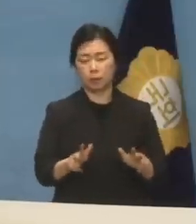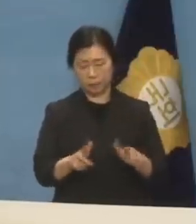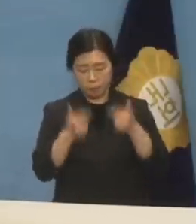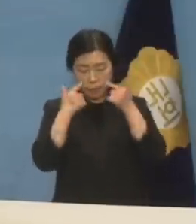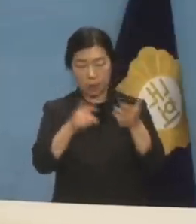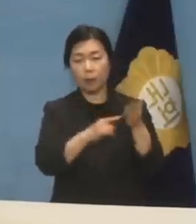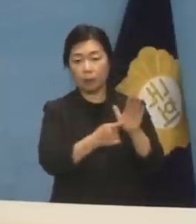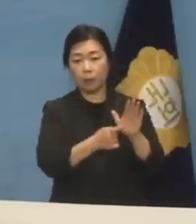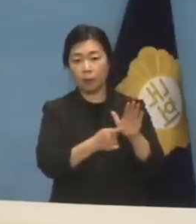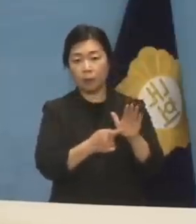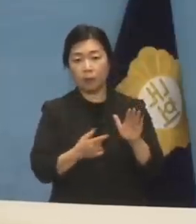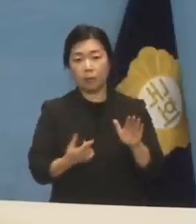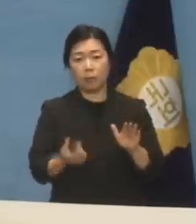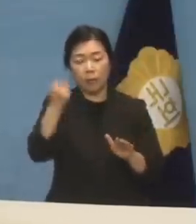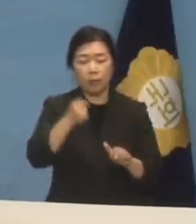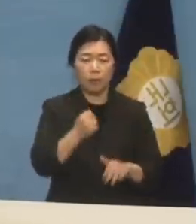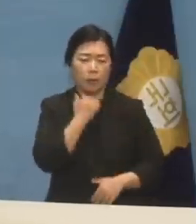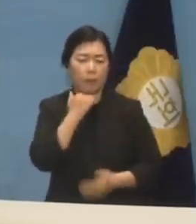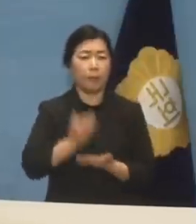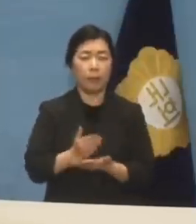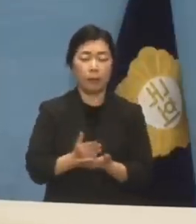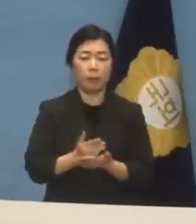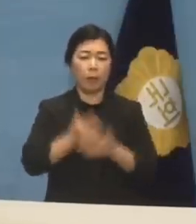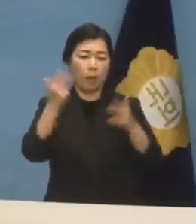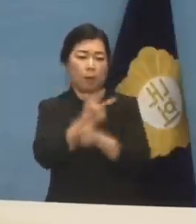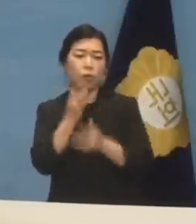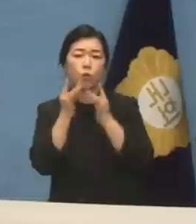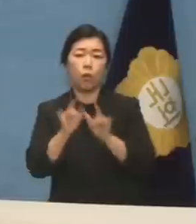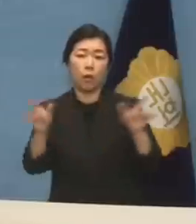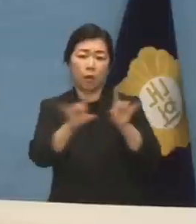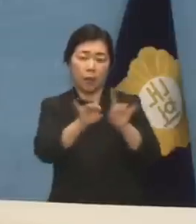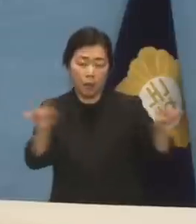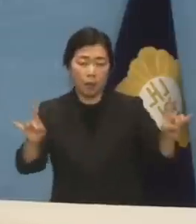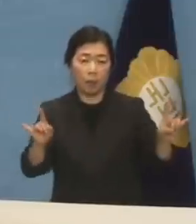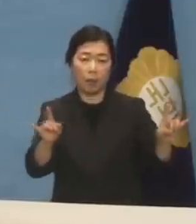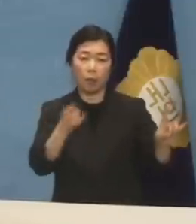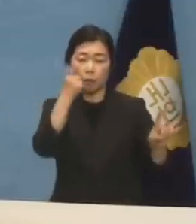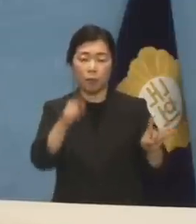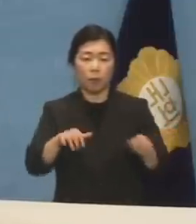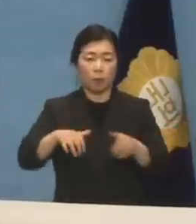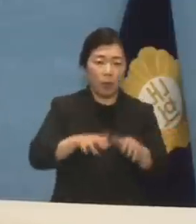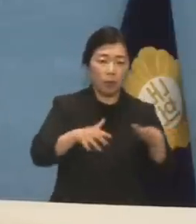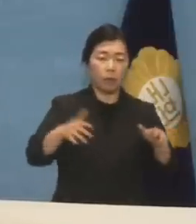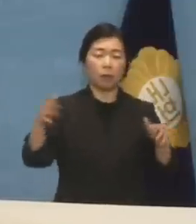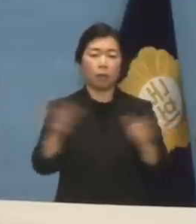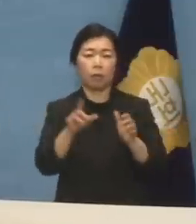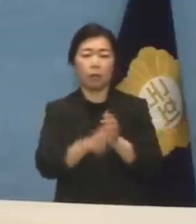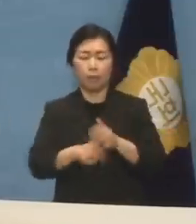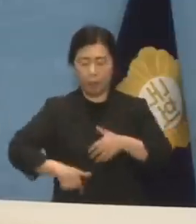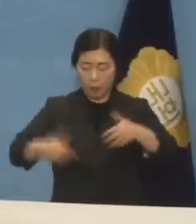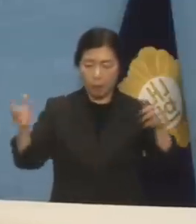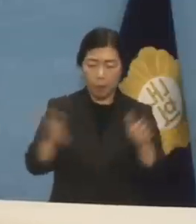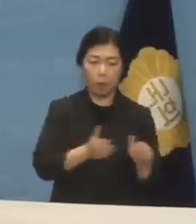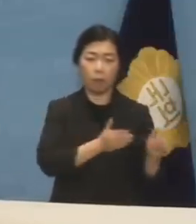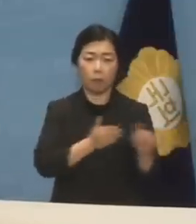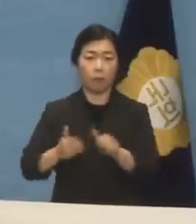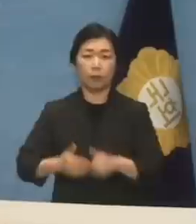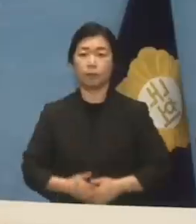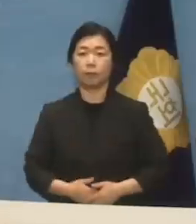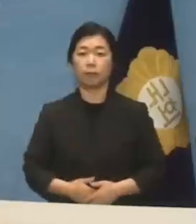기정사실이 되었습니다. 빠르면 빠를수록 좋습니다. 매주 토요일마다 열리는 촛불대행진 집회에서 함께 직결하기를